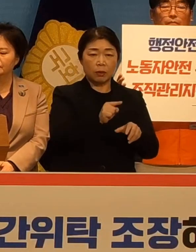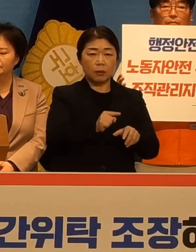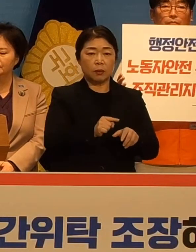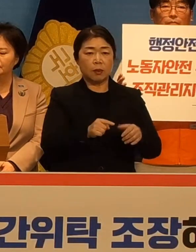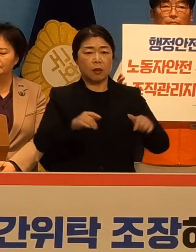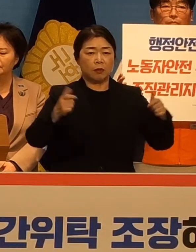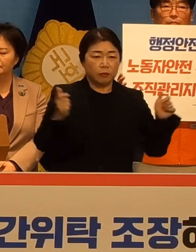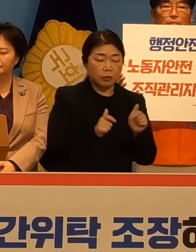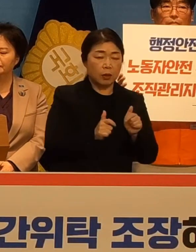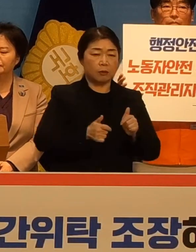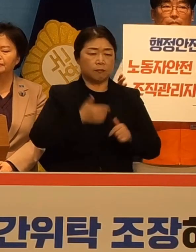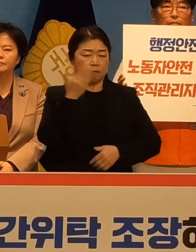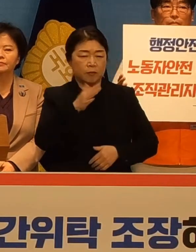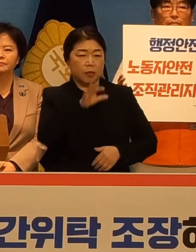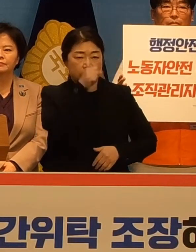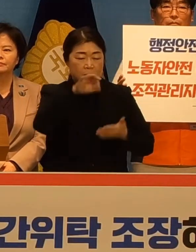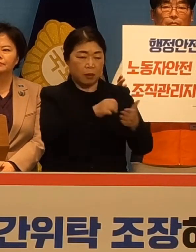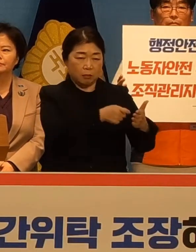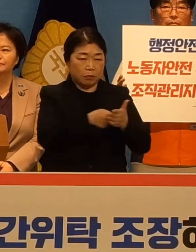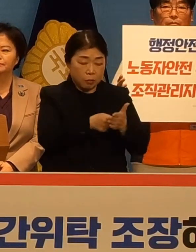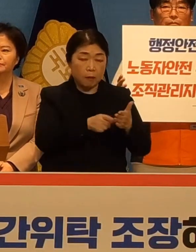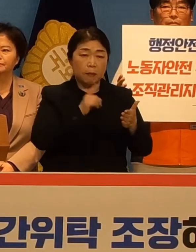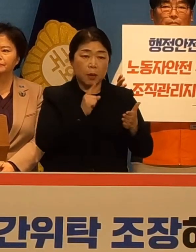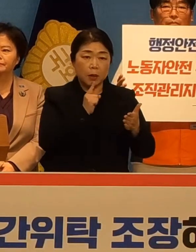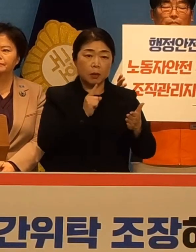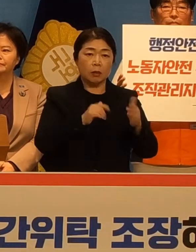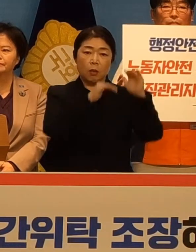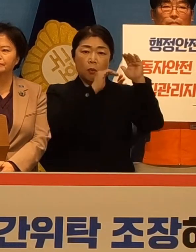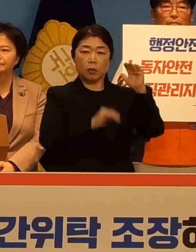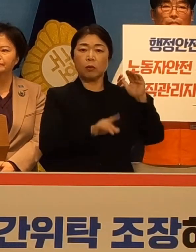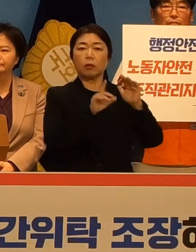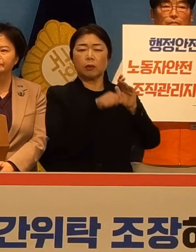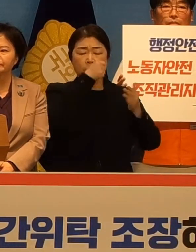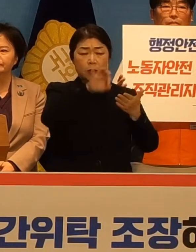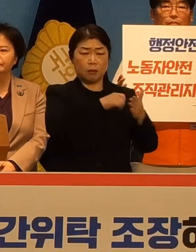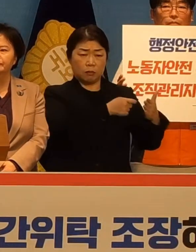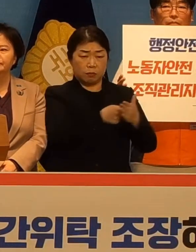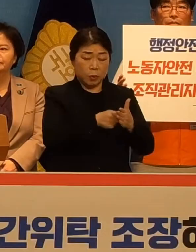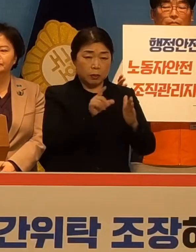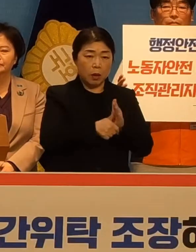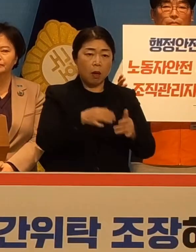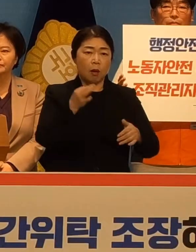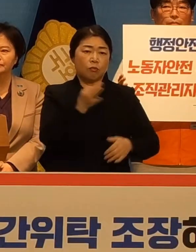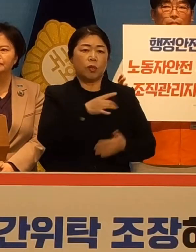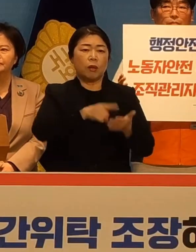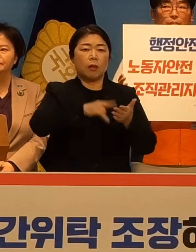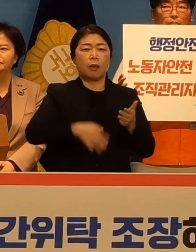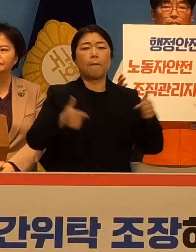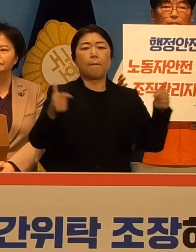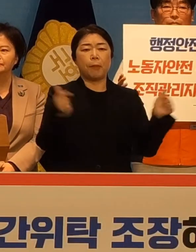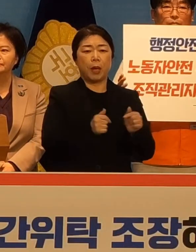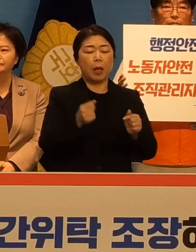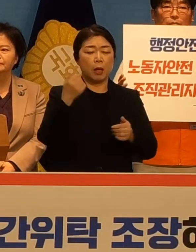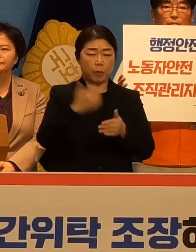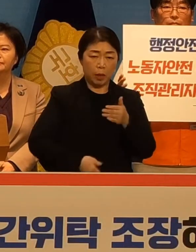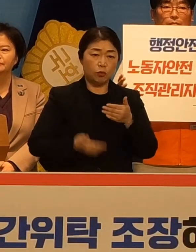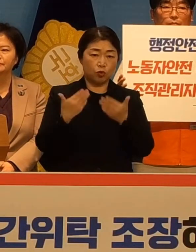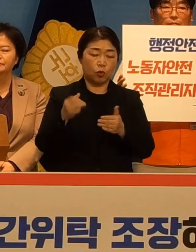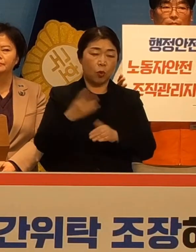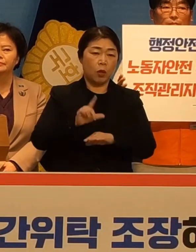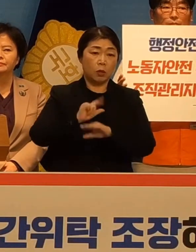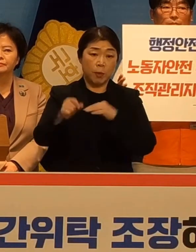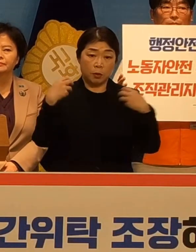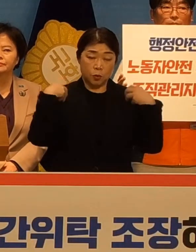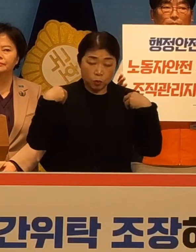긴축과 건전재정 정책을 추진하였고 그 과정에서 부자 감세뿐 아니라 지방자치단체